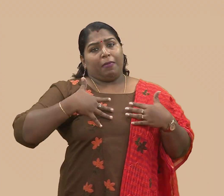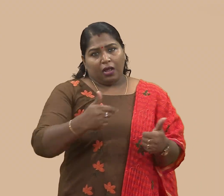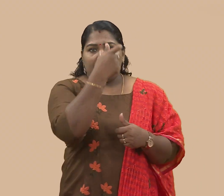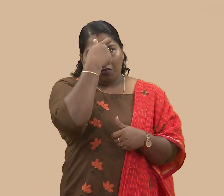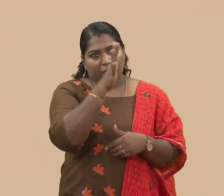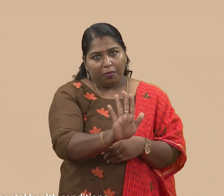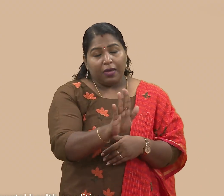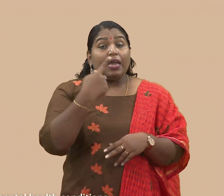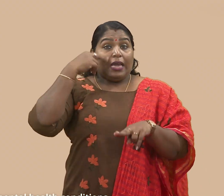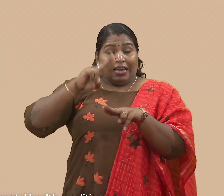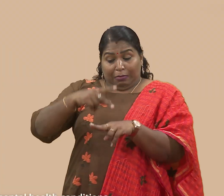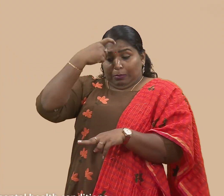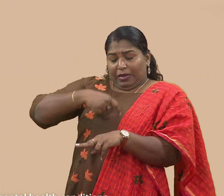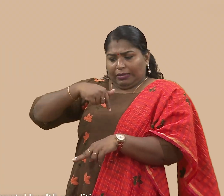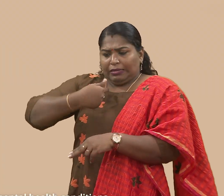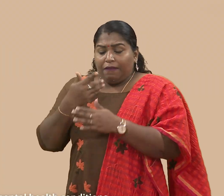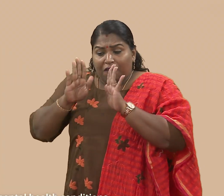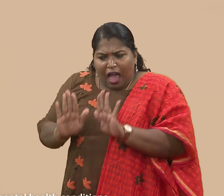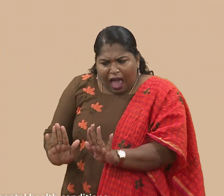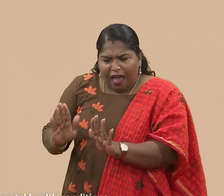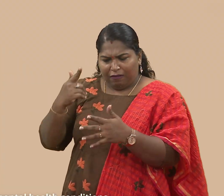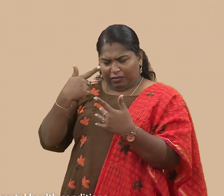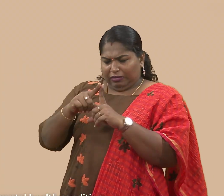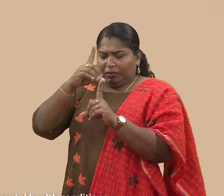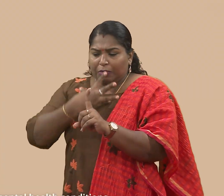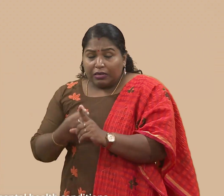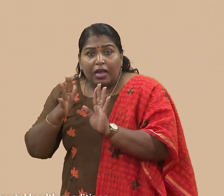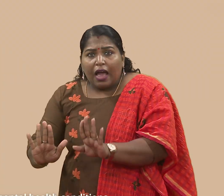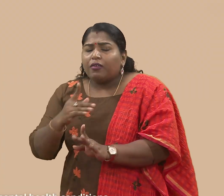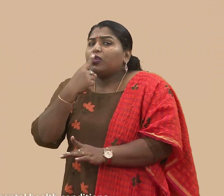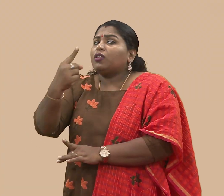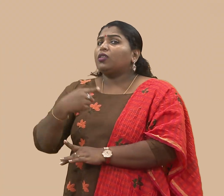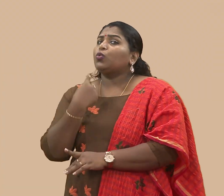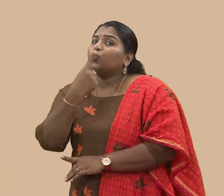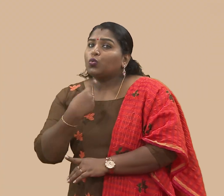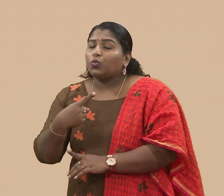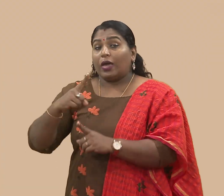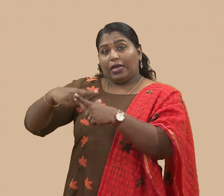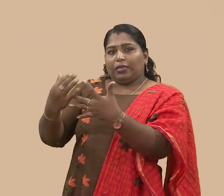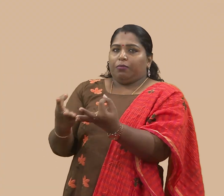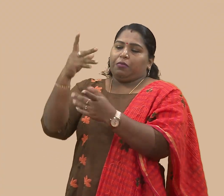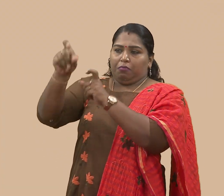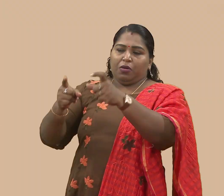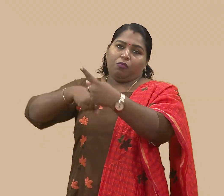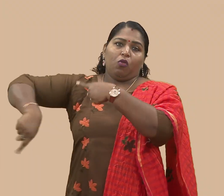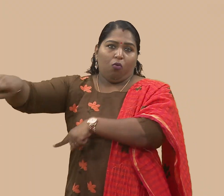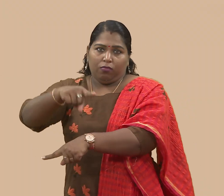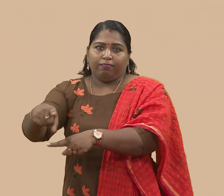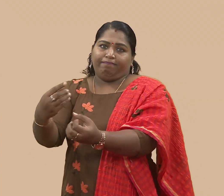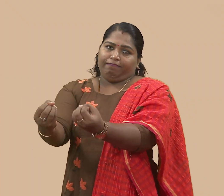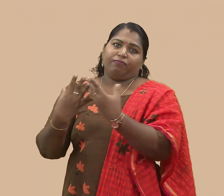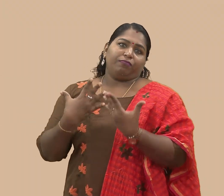ശരിയായ ട്രെൻഡല്ല. യഥാർത്ഥത്തിൽ ഇത് ചിലർ അനുഭവിക്കുന്ന മാനസികാരോഗ്യ അവസ്ഥകളാണ്. നിങ്ങൾക്ക് ഈ അവസ്ഥകൾ ഉണ്ടോ ഇല്ലയോ